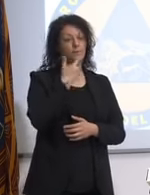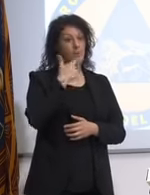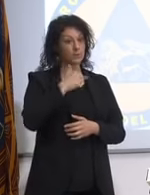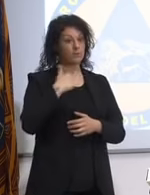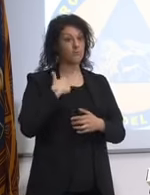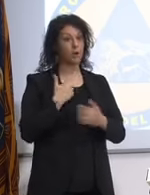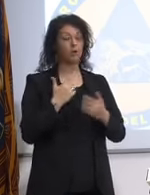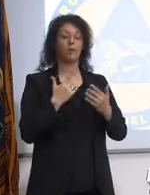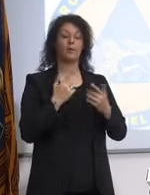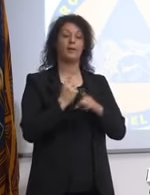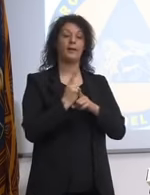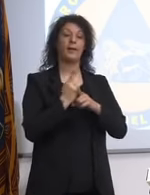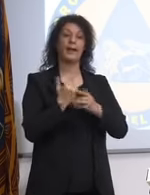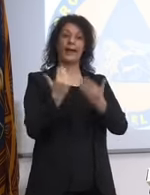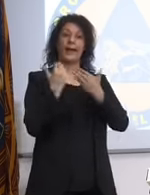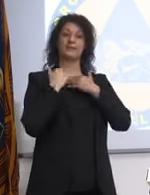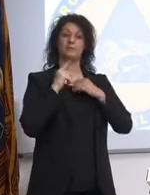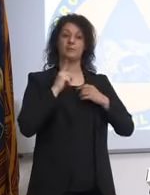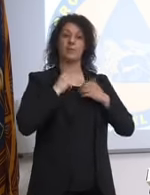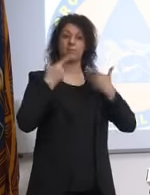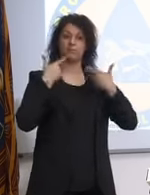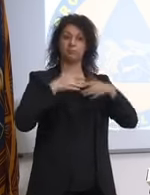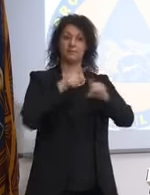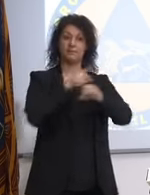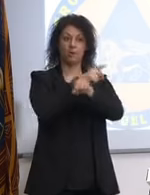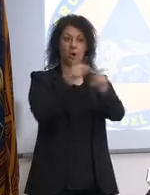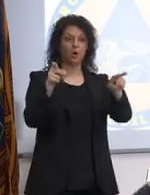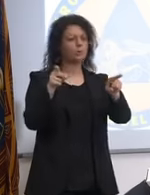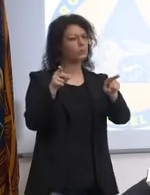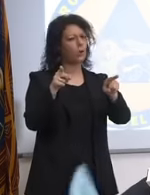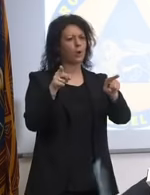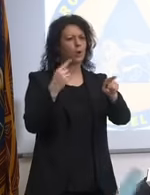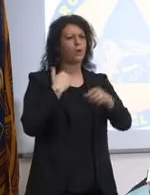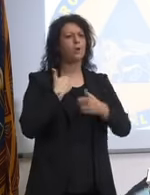per dire che poi è inutile rivendicare